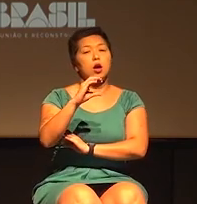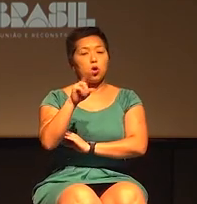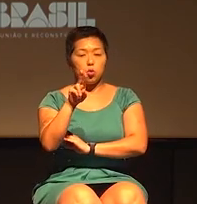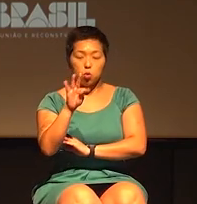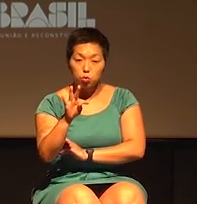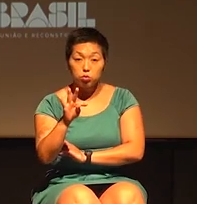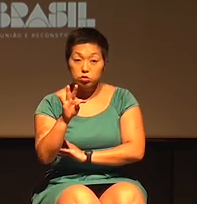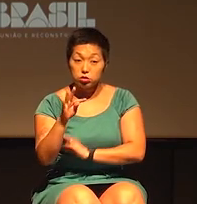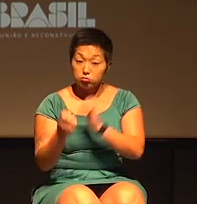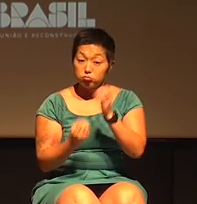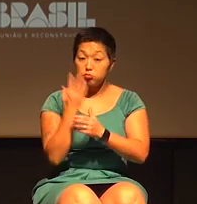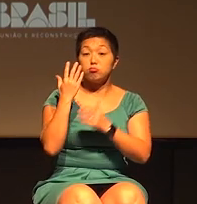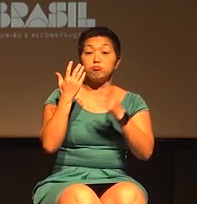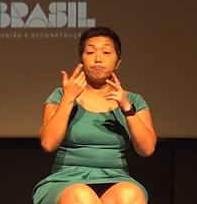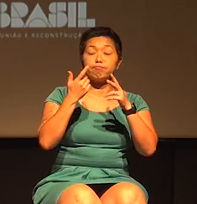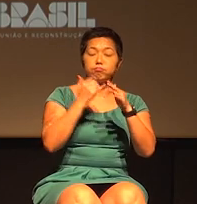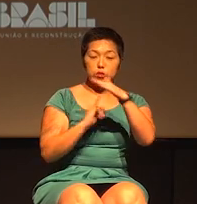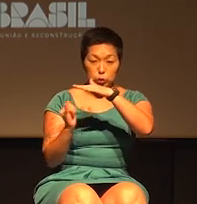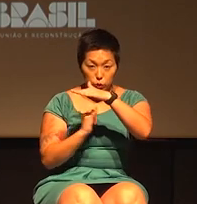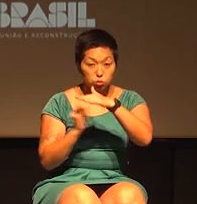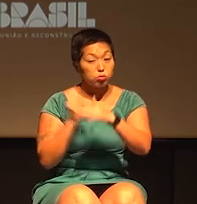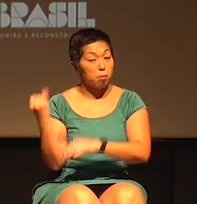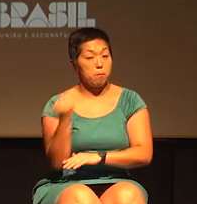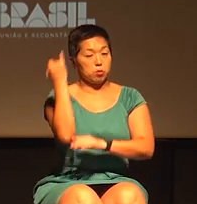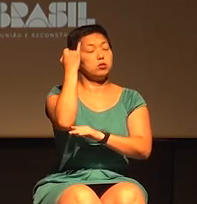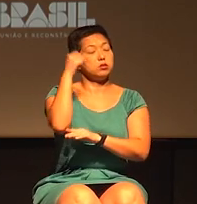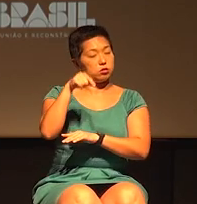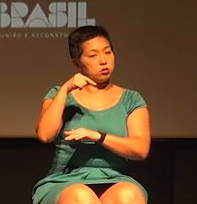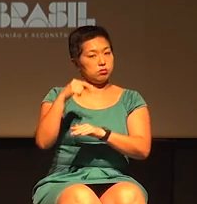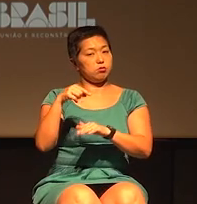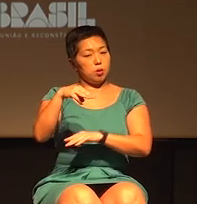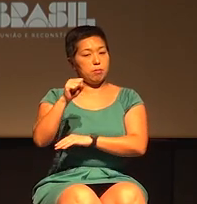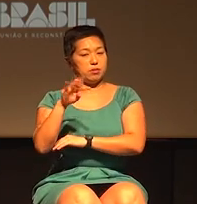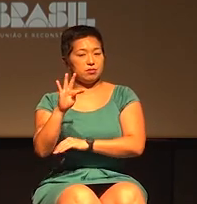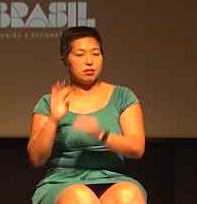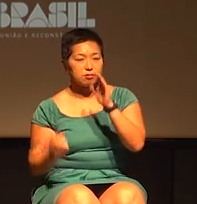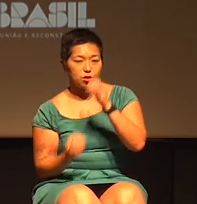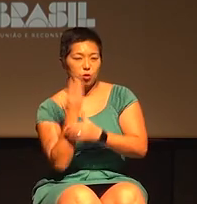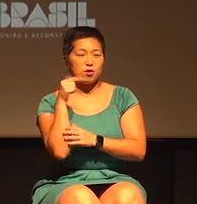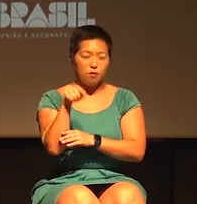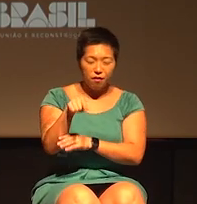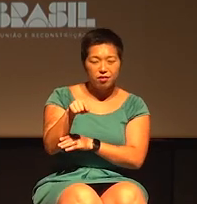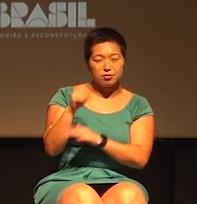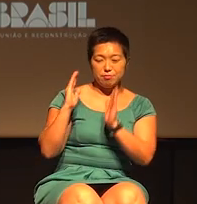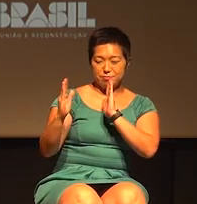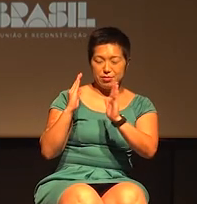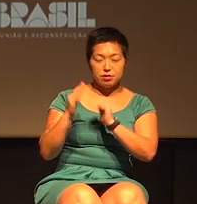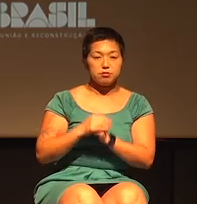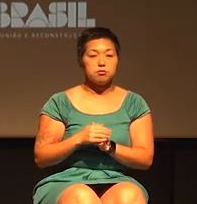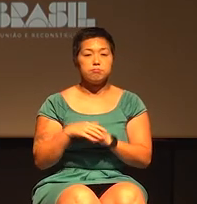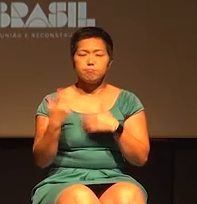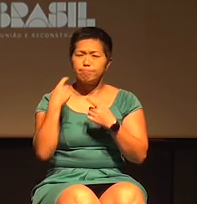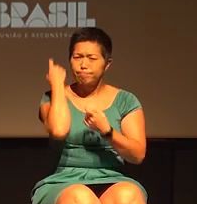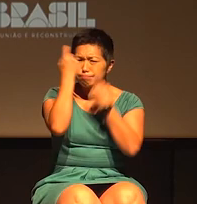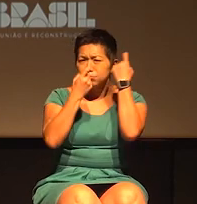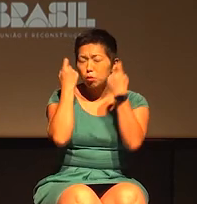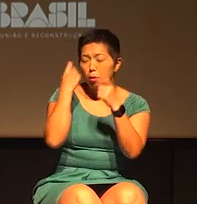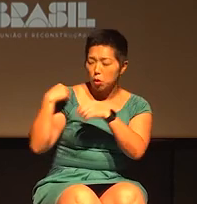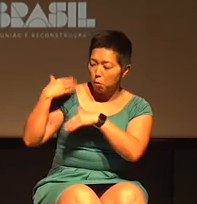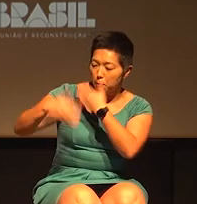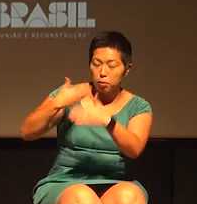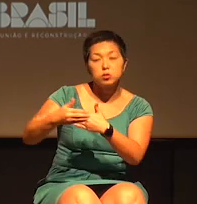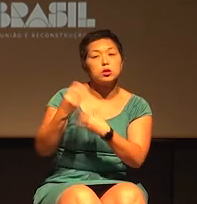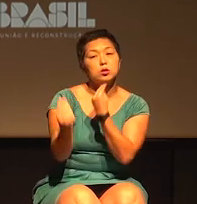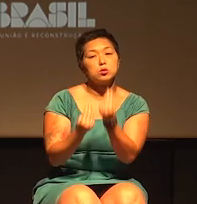trabalhadora o MST vem desse lugar né histórico e tal eh então muito preocupado no processo que